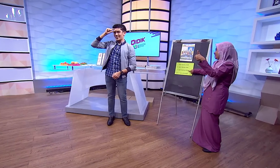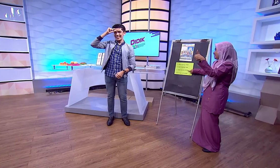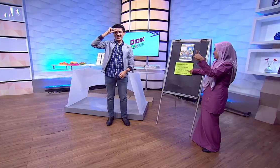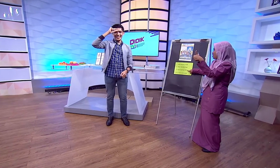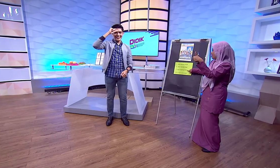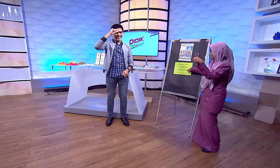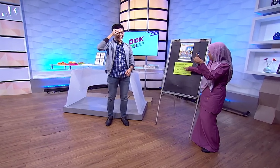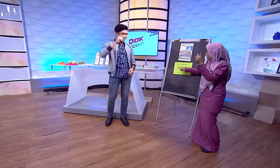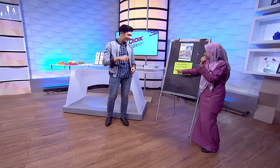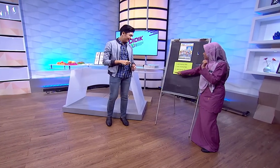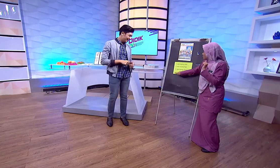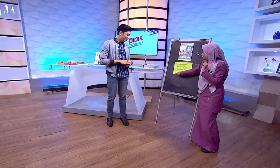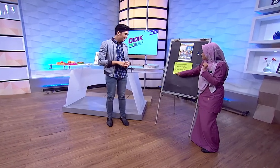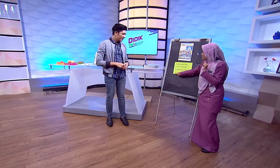Leon Day ini